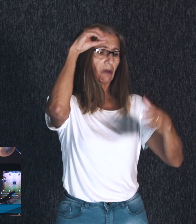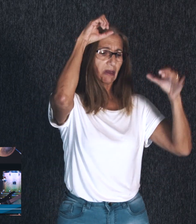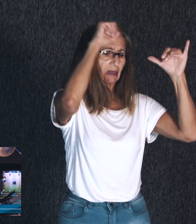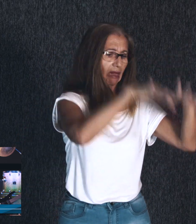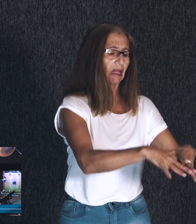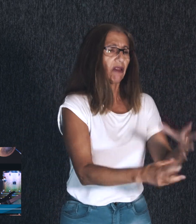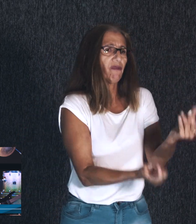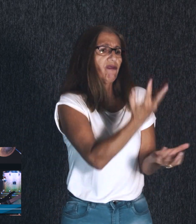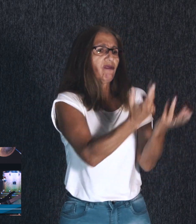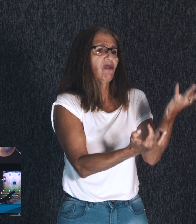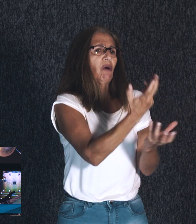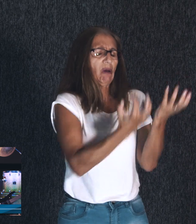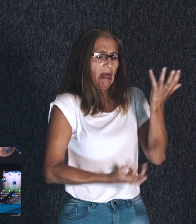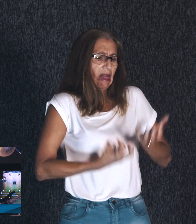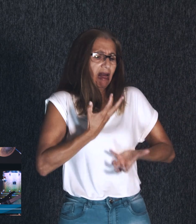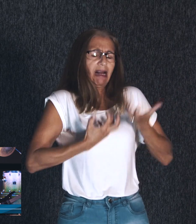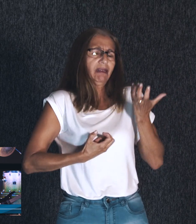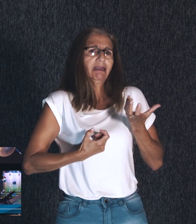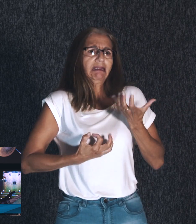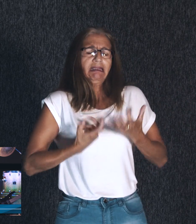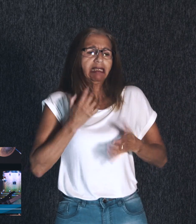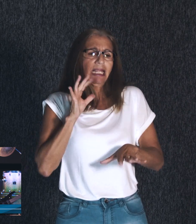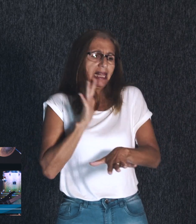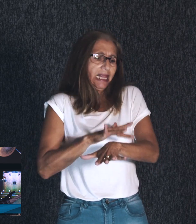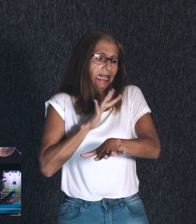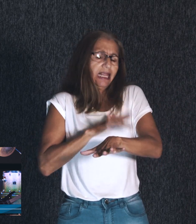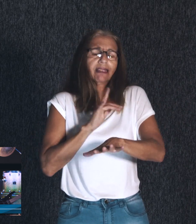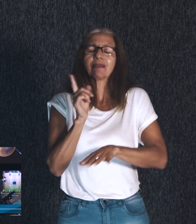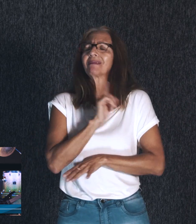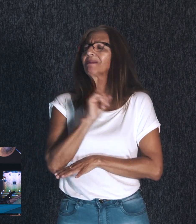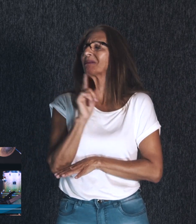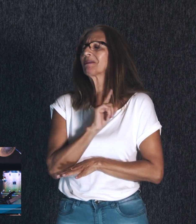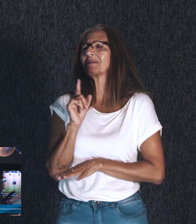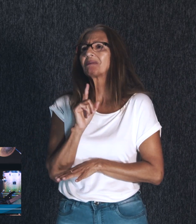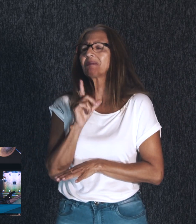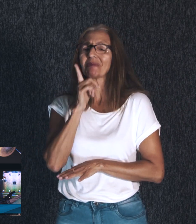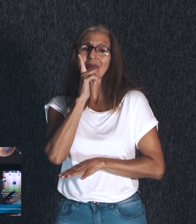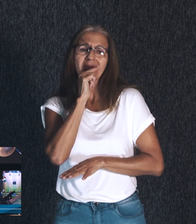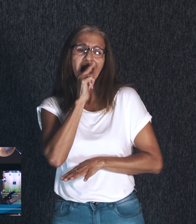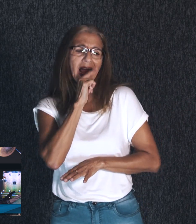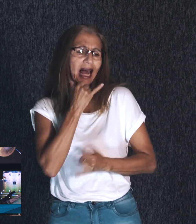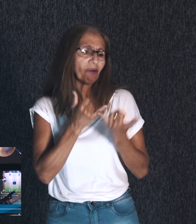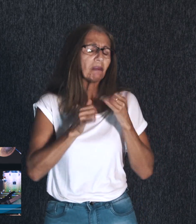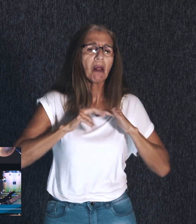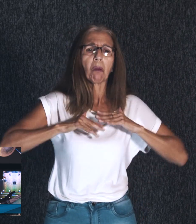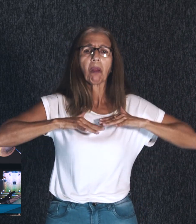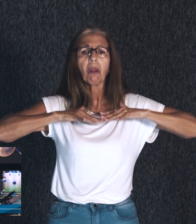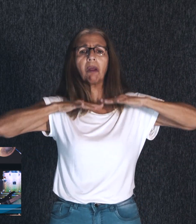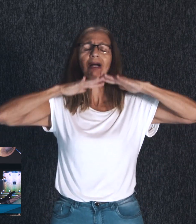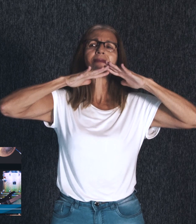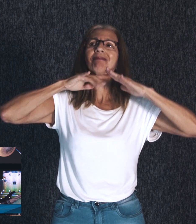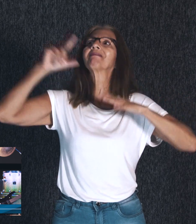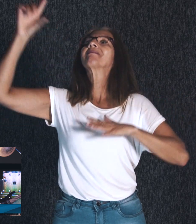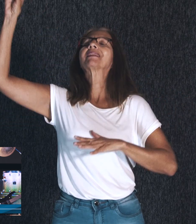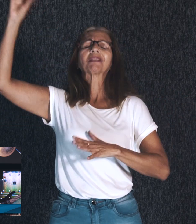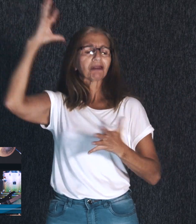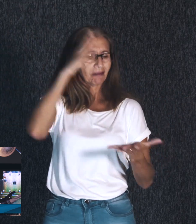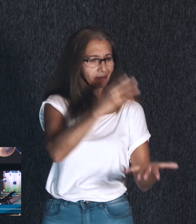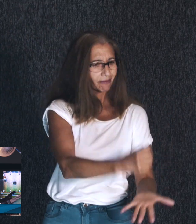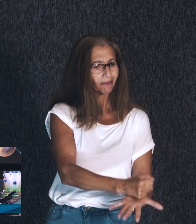As chamas não o deixarão em brasas. Pois eu sou o Senhor, o seu